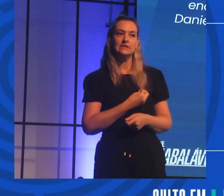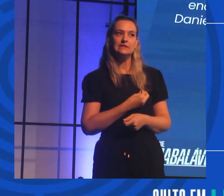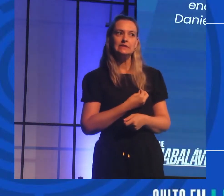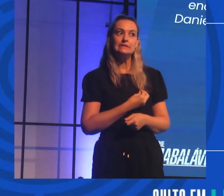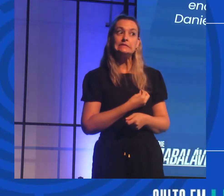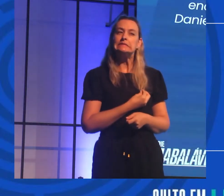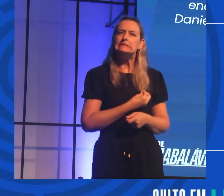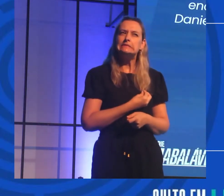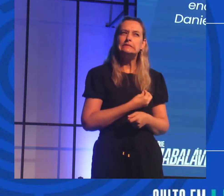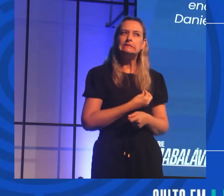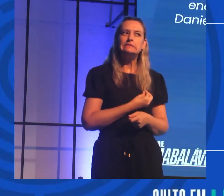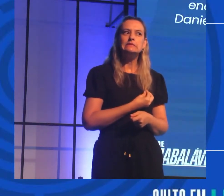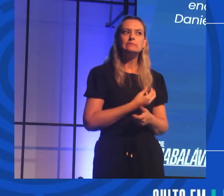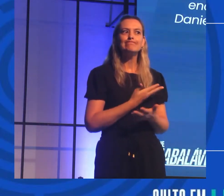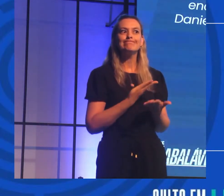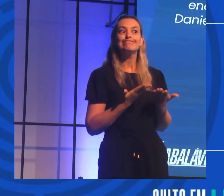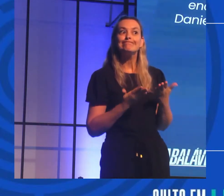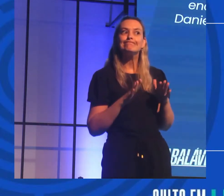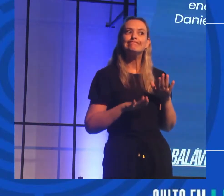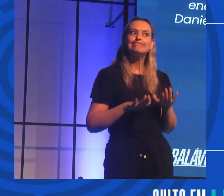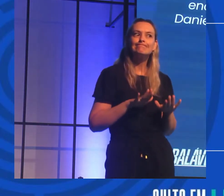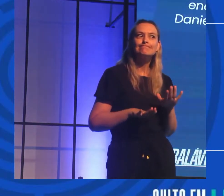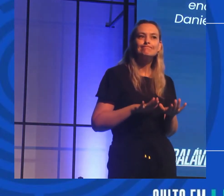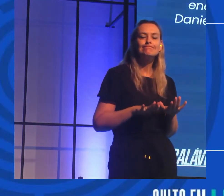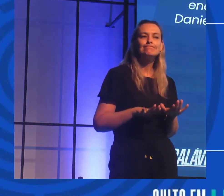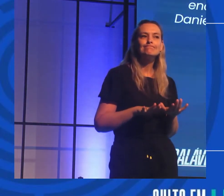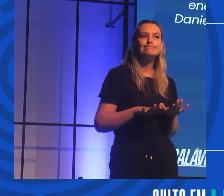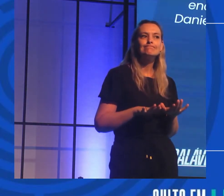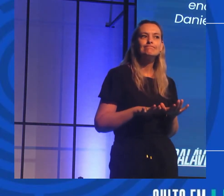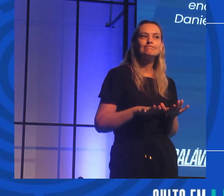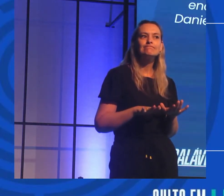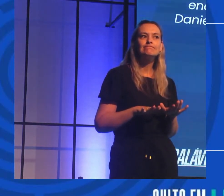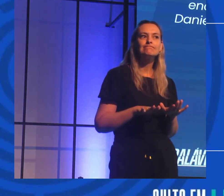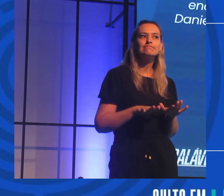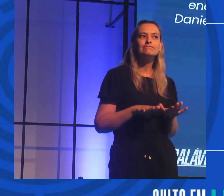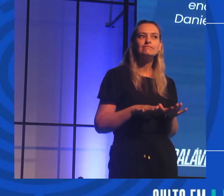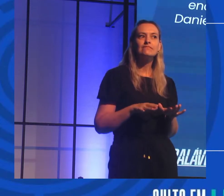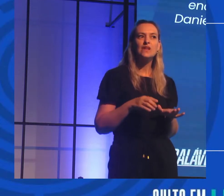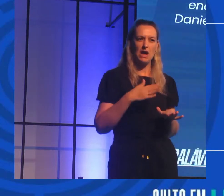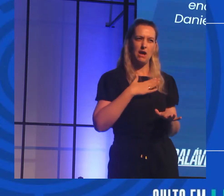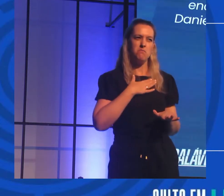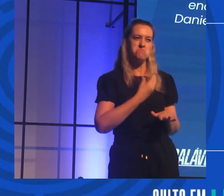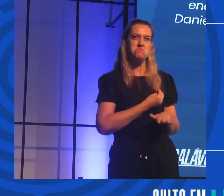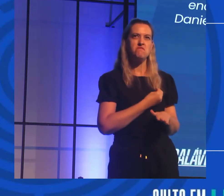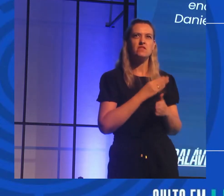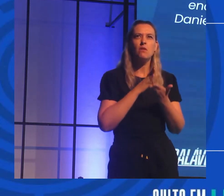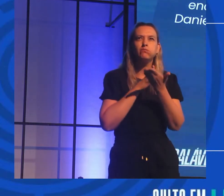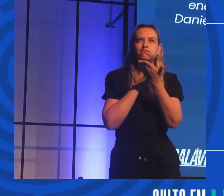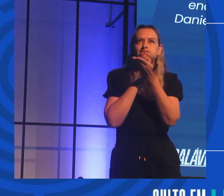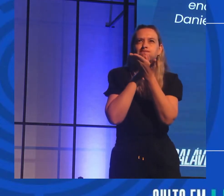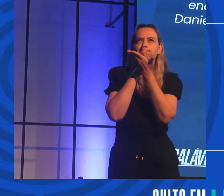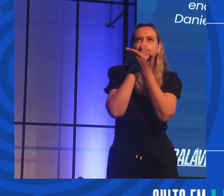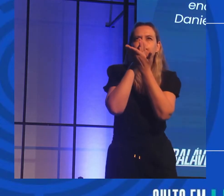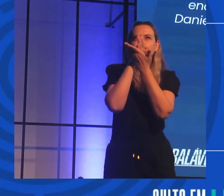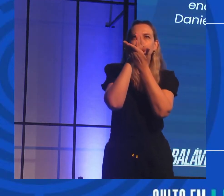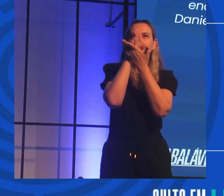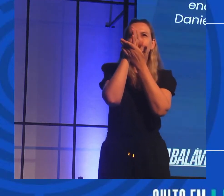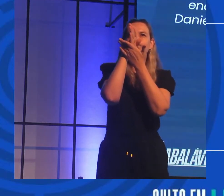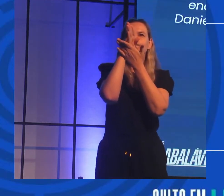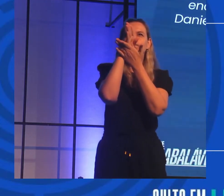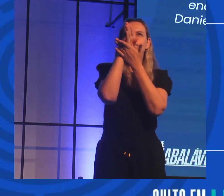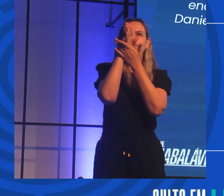Será que somos tão íntegros que os outros precisam inventar, mentir, caluniar para achar algo contra nós?